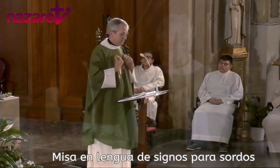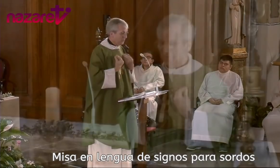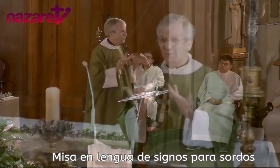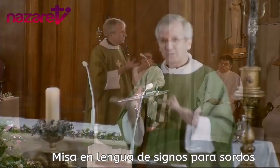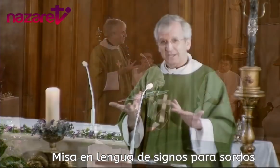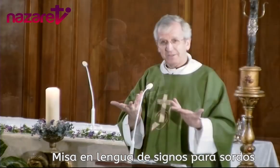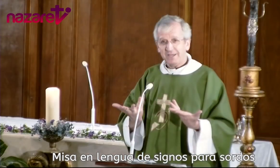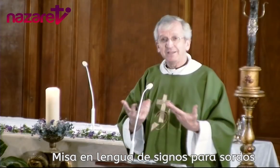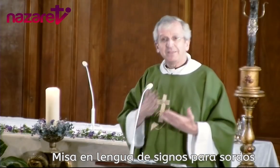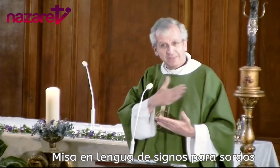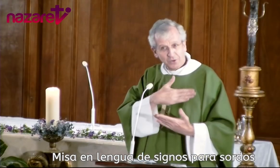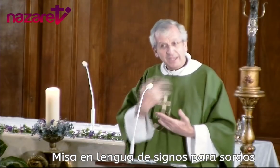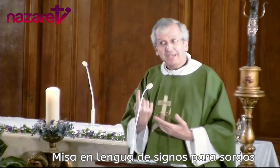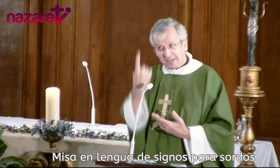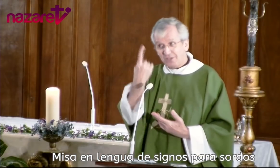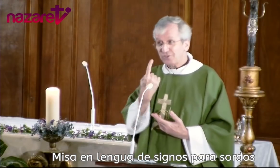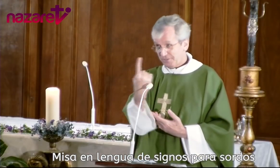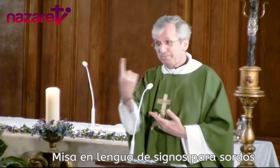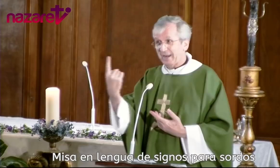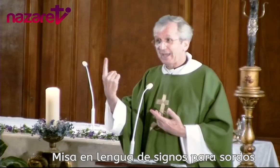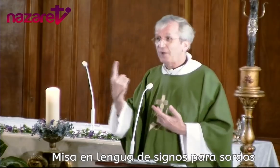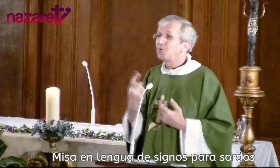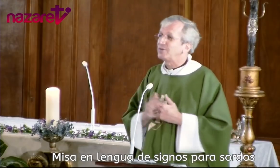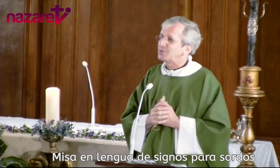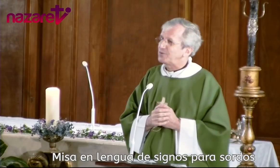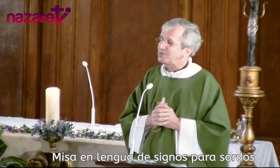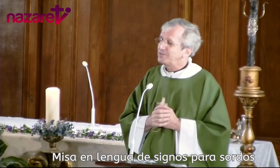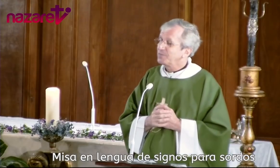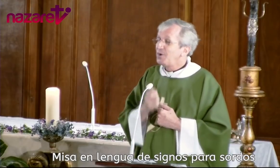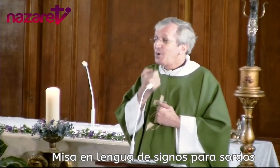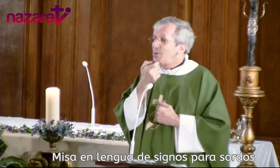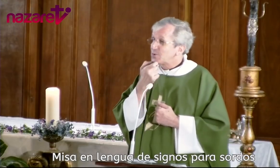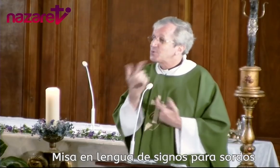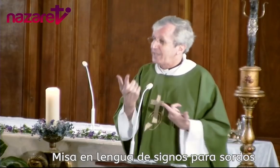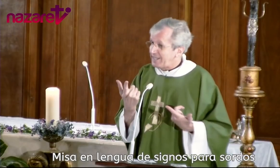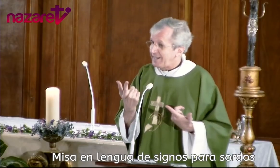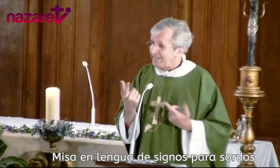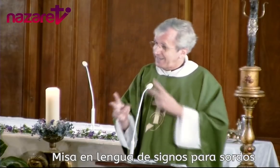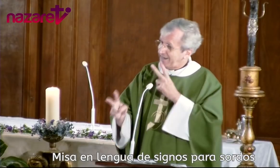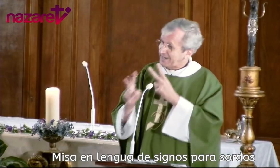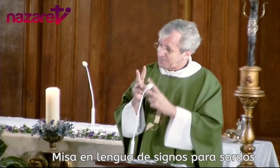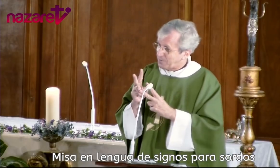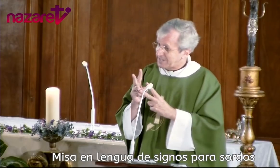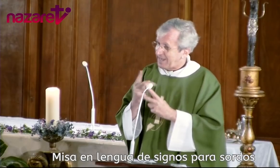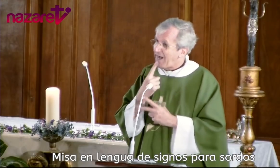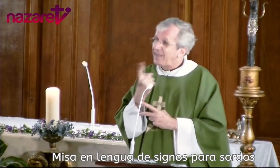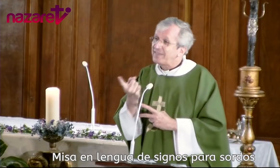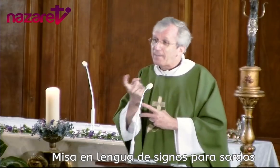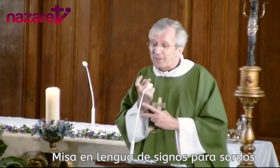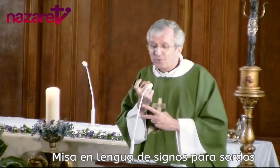con nuestra vida de lo que quiere Dios para cada uno de nosotros. Nos gustaría que la respuesta ante la